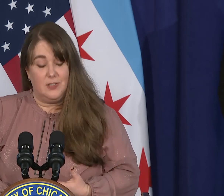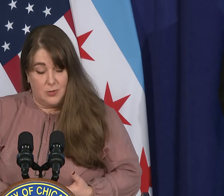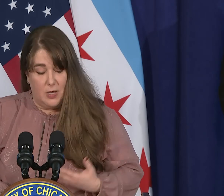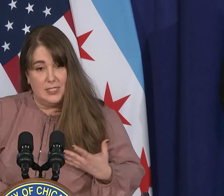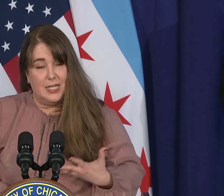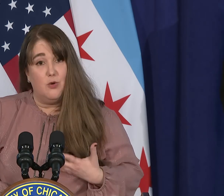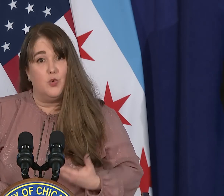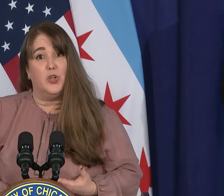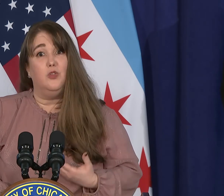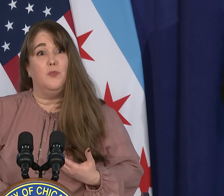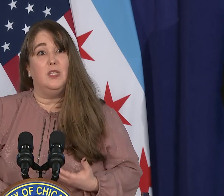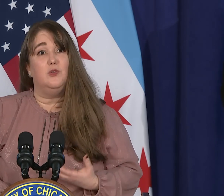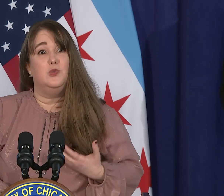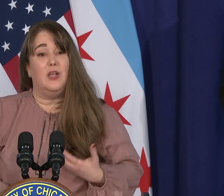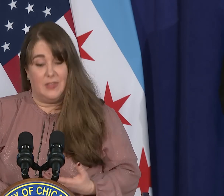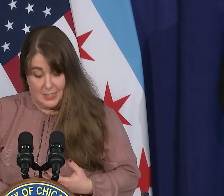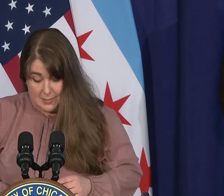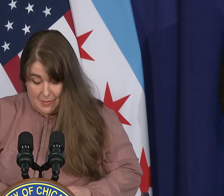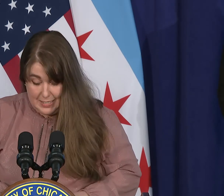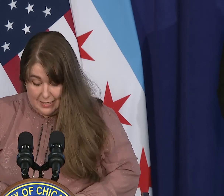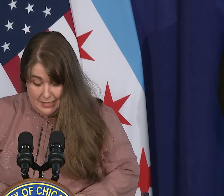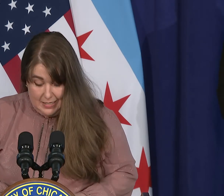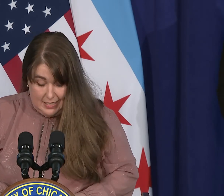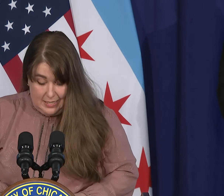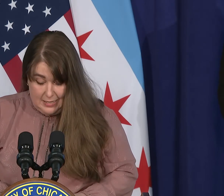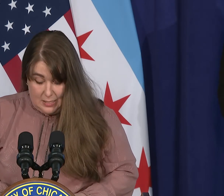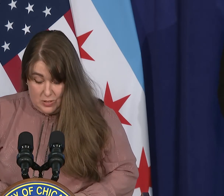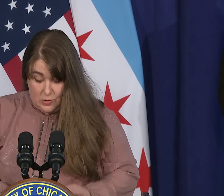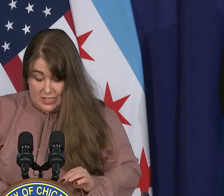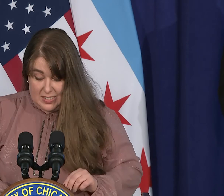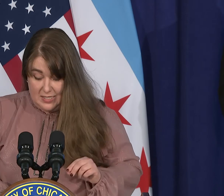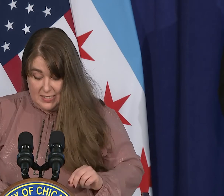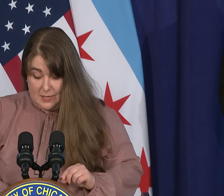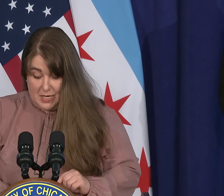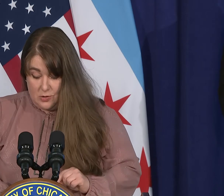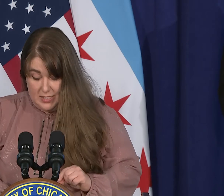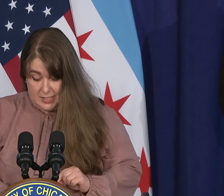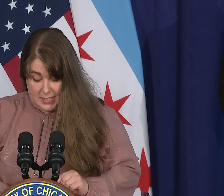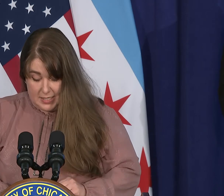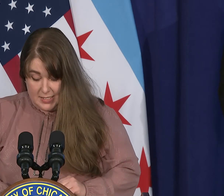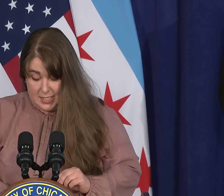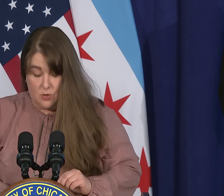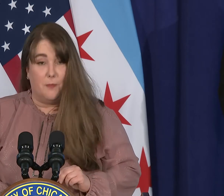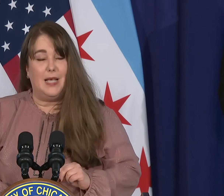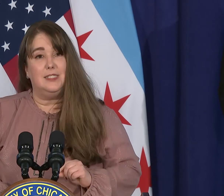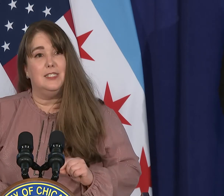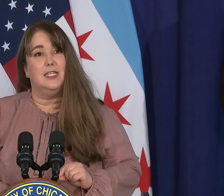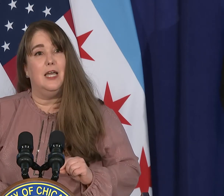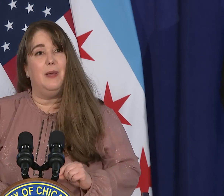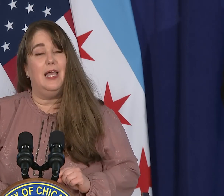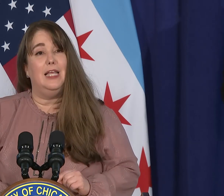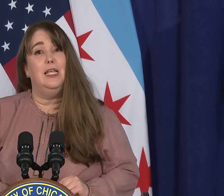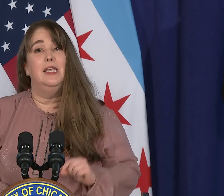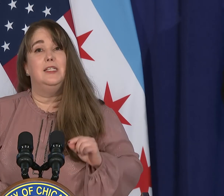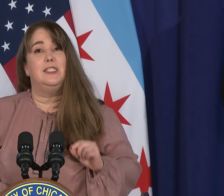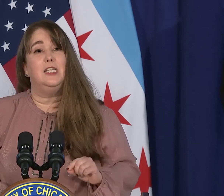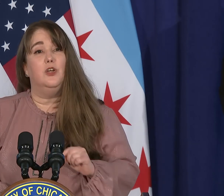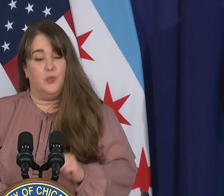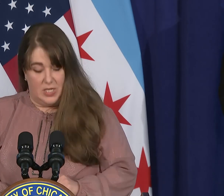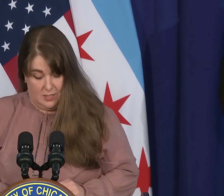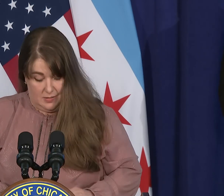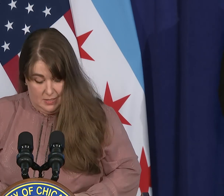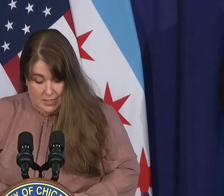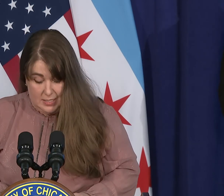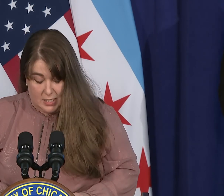de marzo, estarán ocurriendo eventos durante la semana de nuestros residentes de mayor de 65 o más, que se llama el